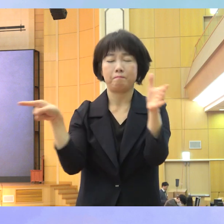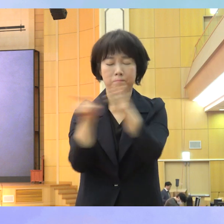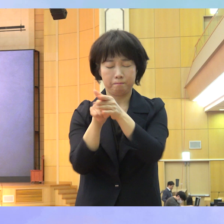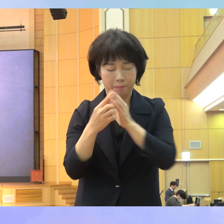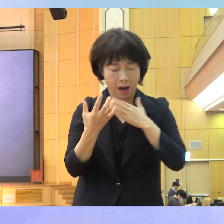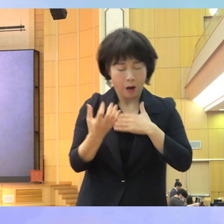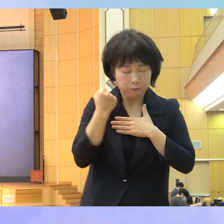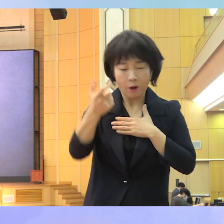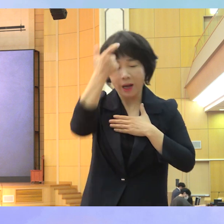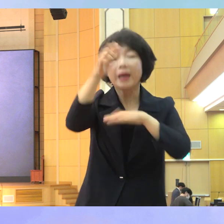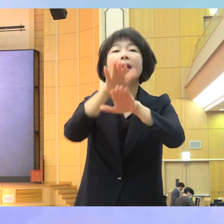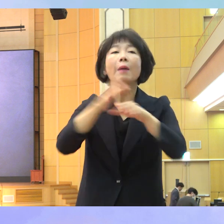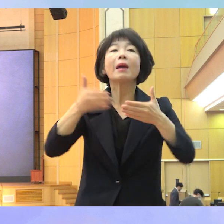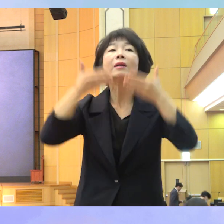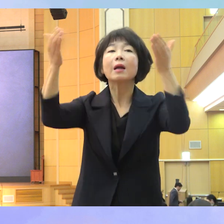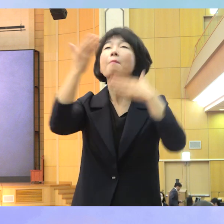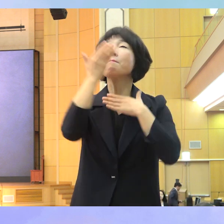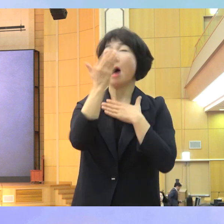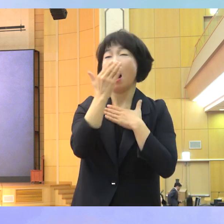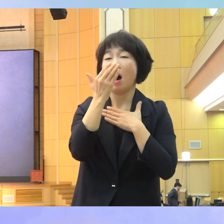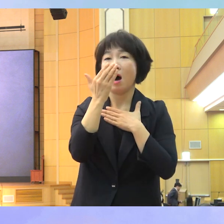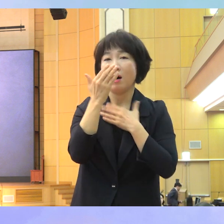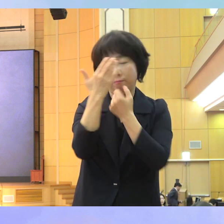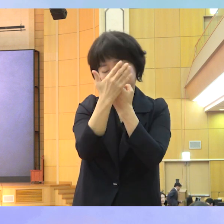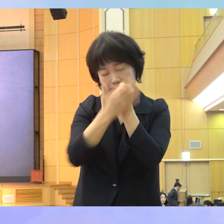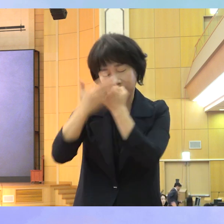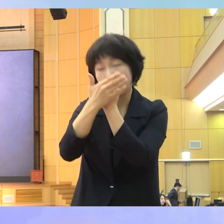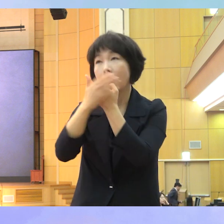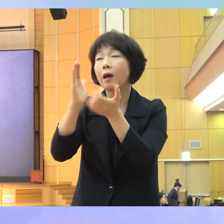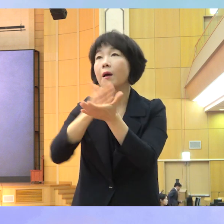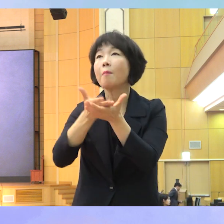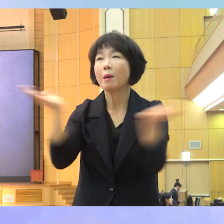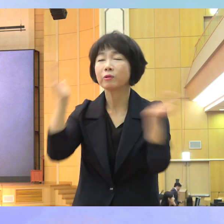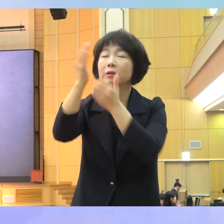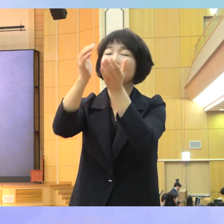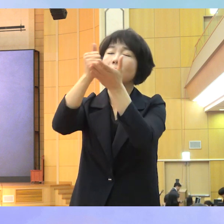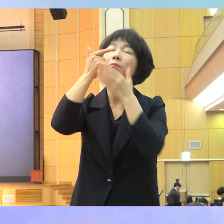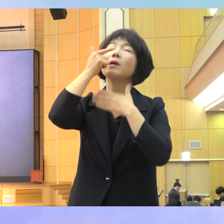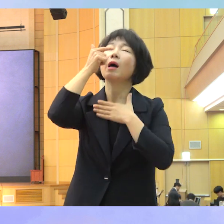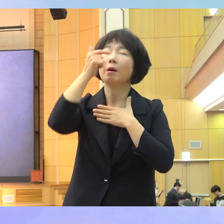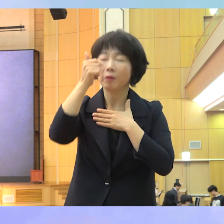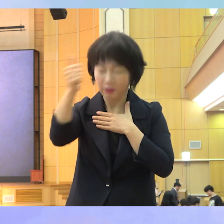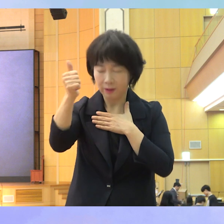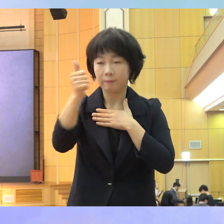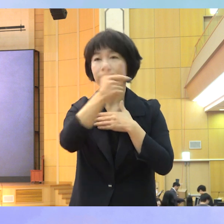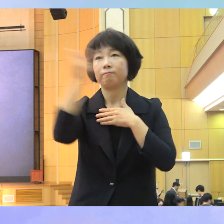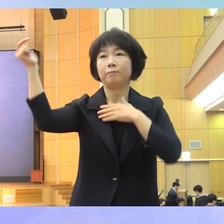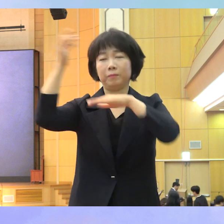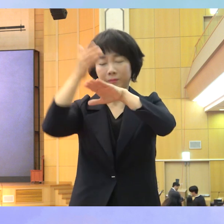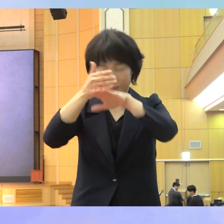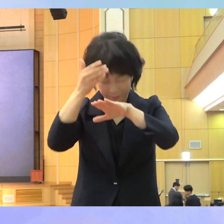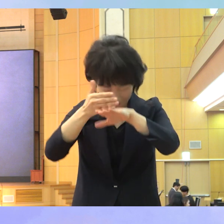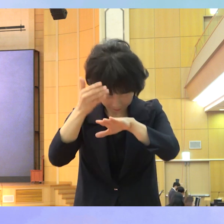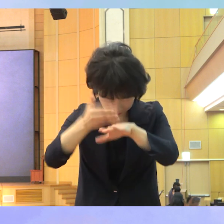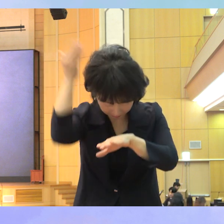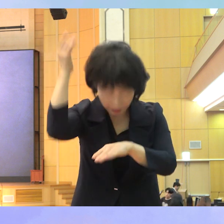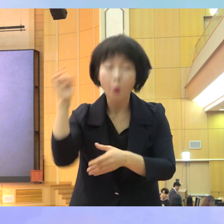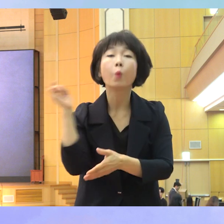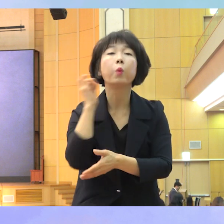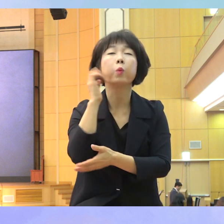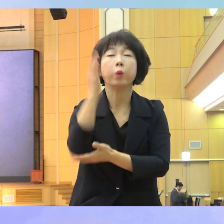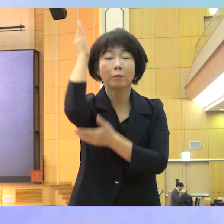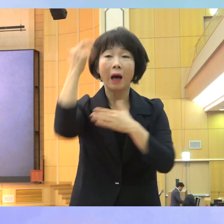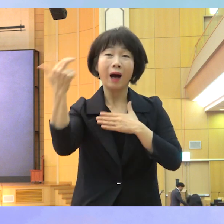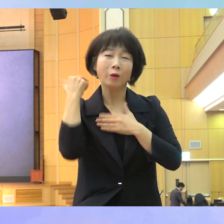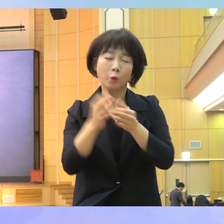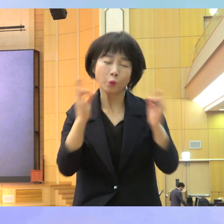믿음으로 예배 드릴 수 있도록 은혜 베풀어 주신 아버지 하나님, 감사와 영광을 돌립니다. 한